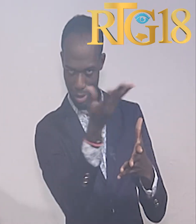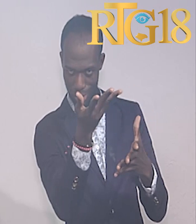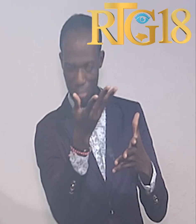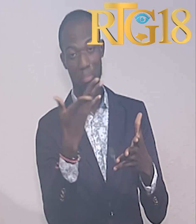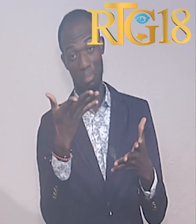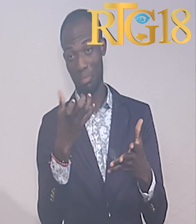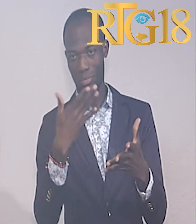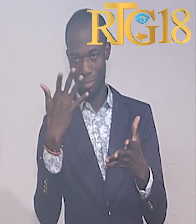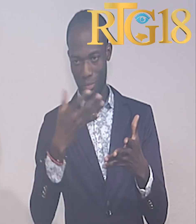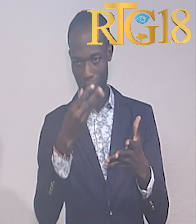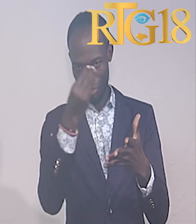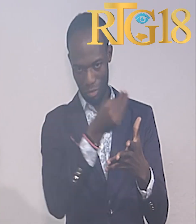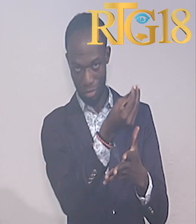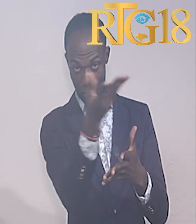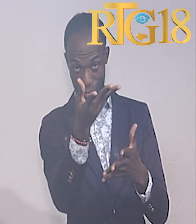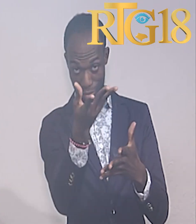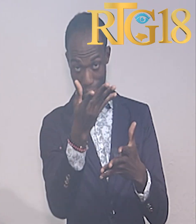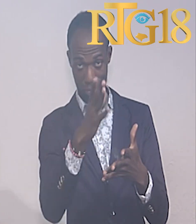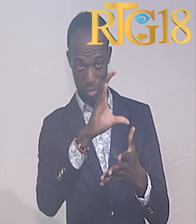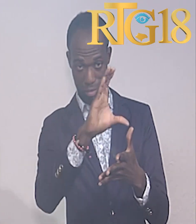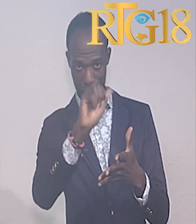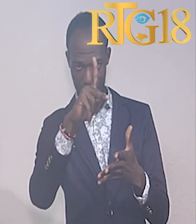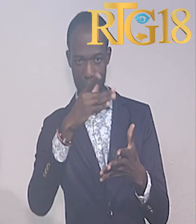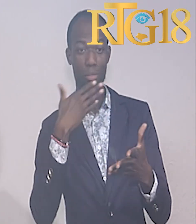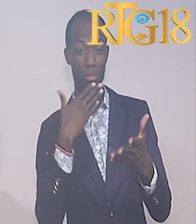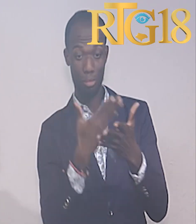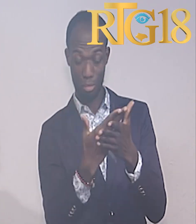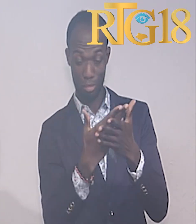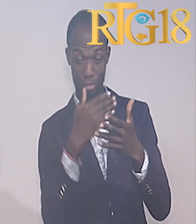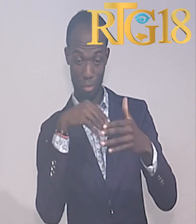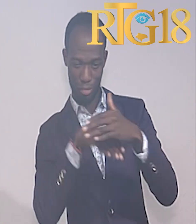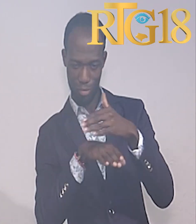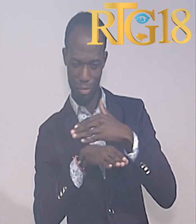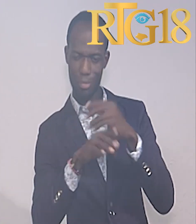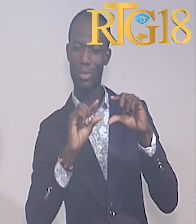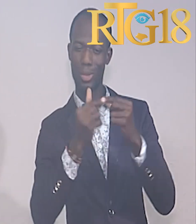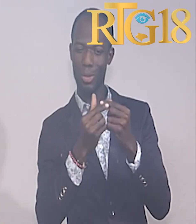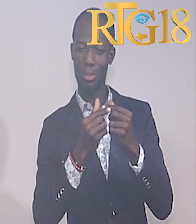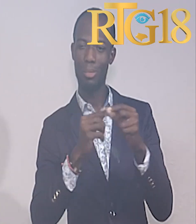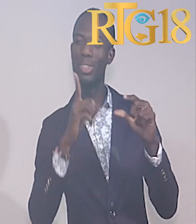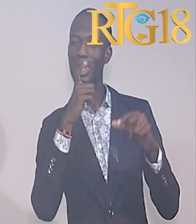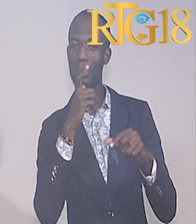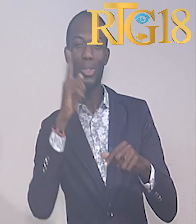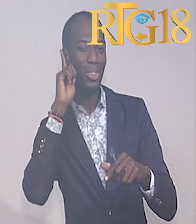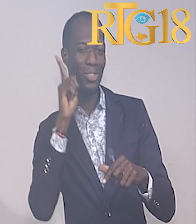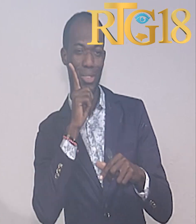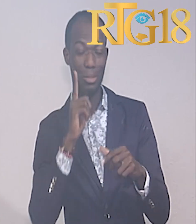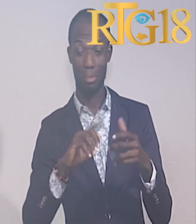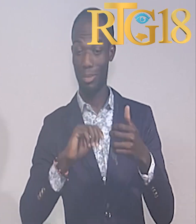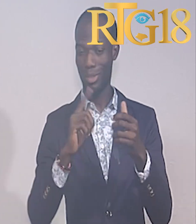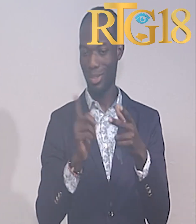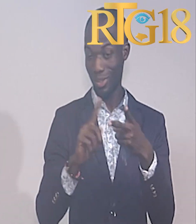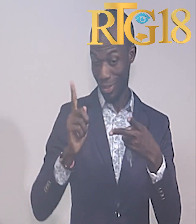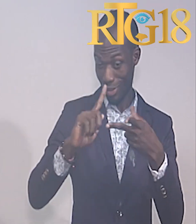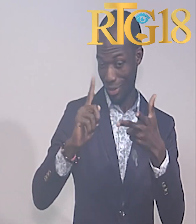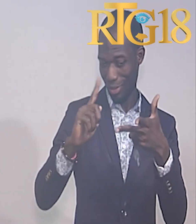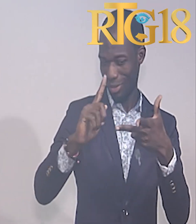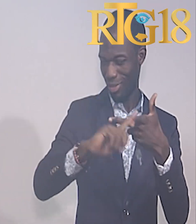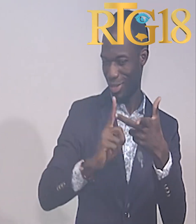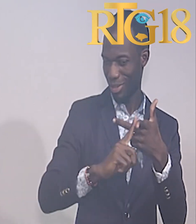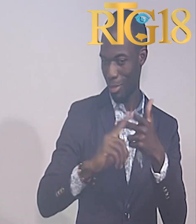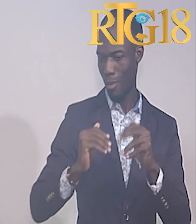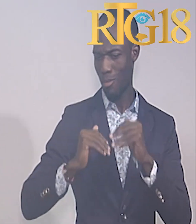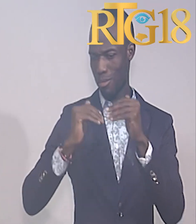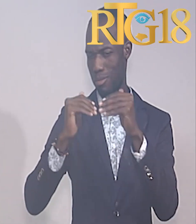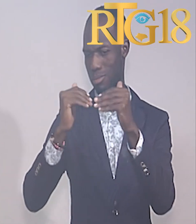Donc, nous allons diffuser des capsules d'information accessibles et adaptées aux personnes sourdes. Promotion de la santé,